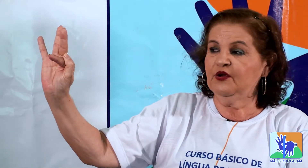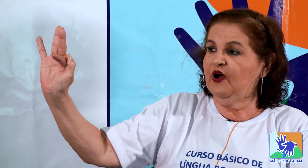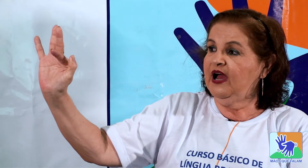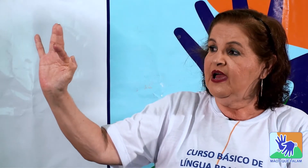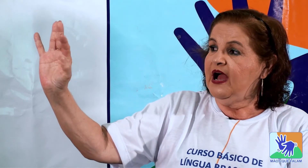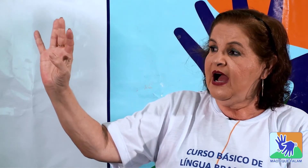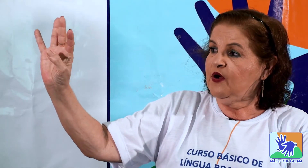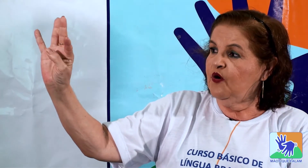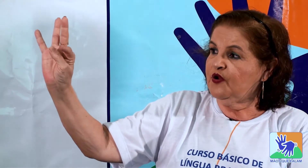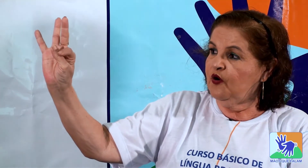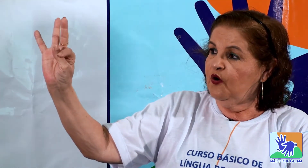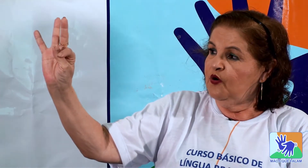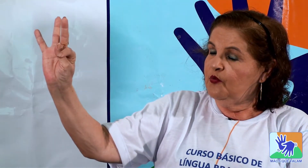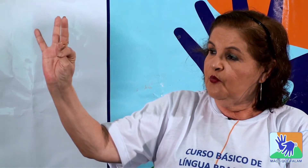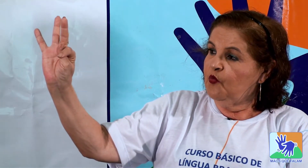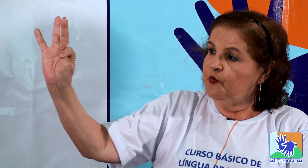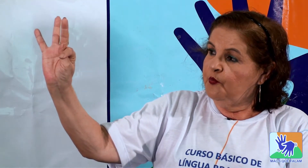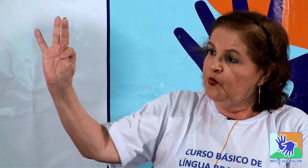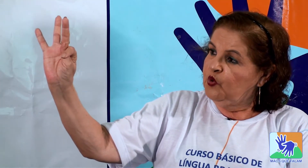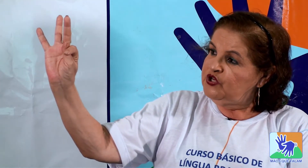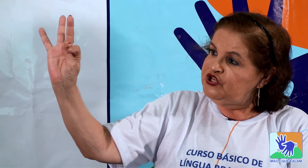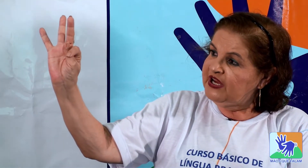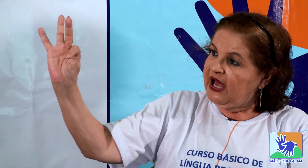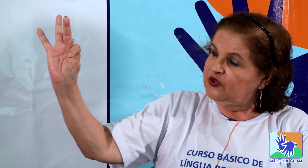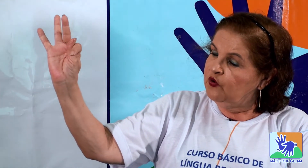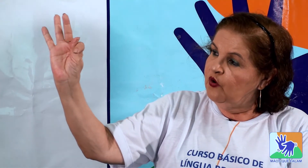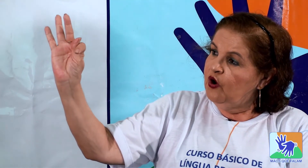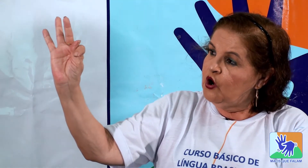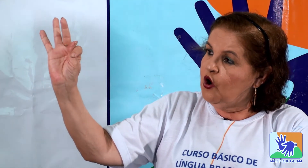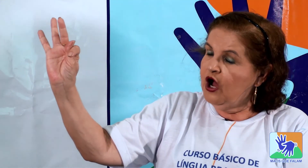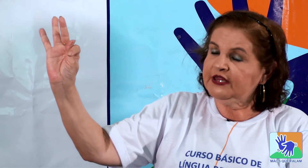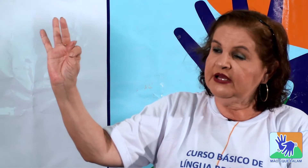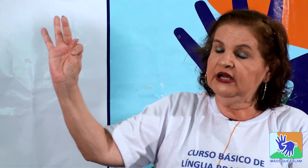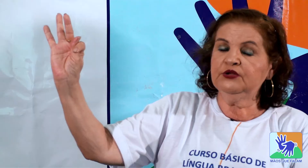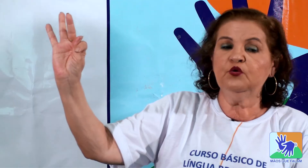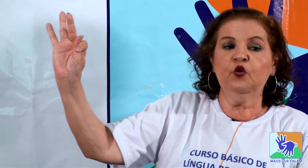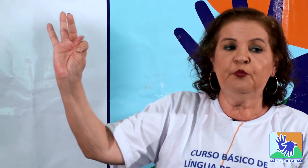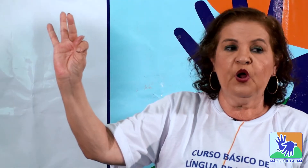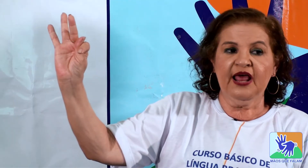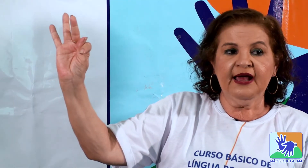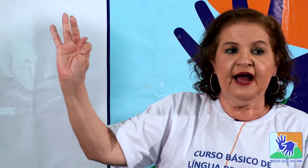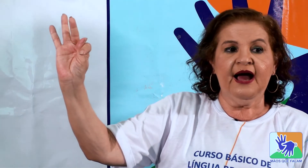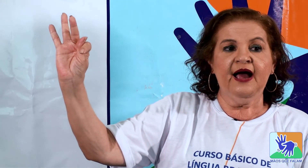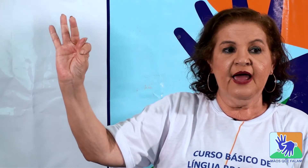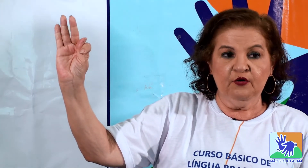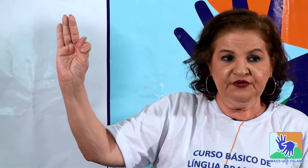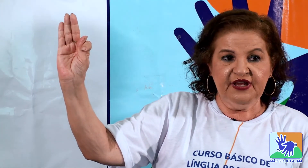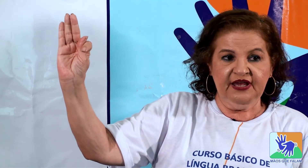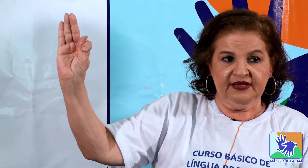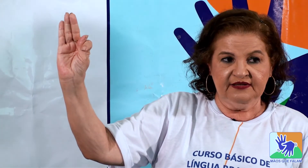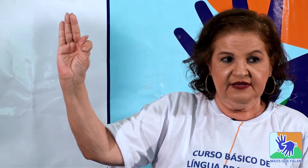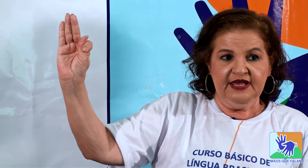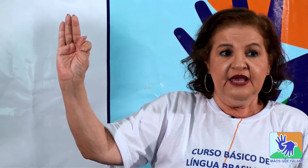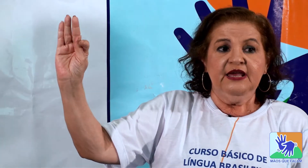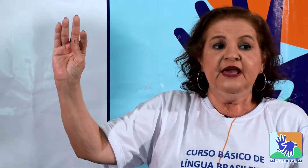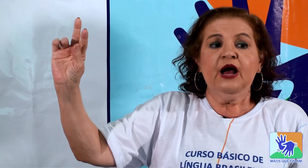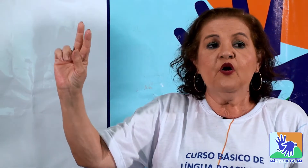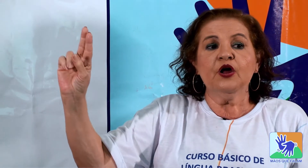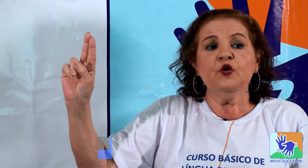ó, agora, ó, o indicador cortando o polegar, é o T. E agora